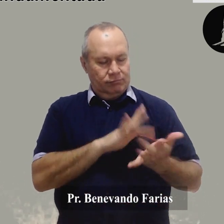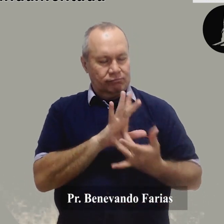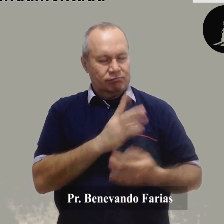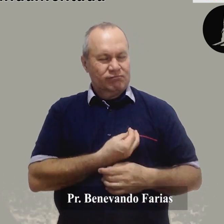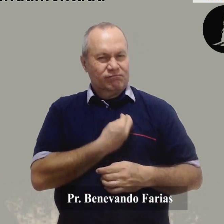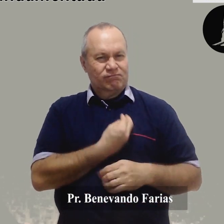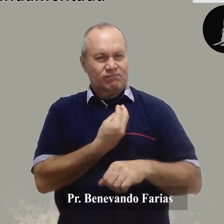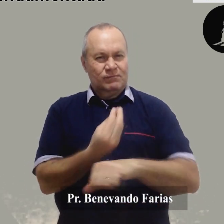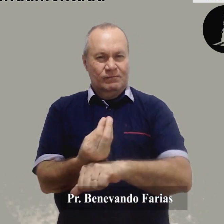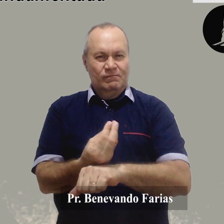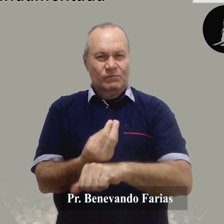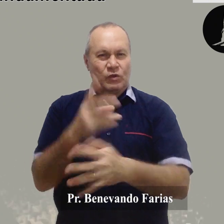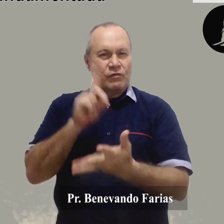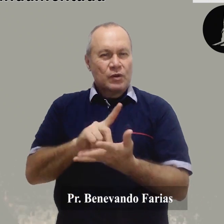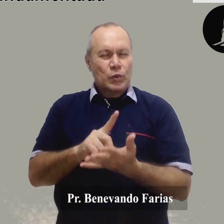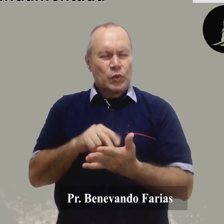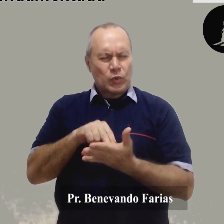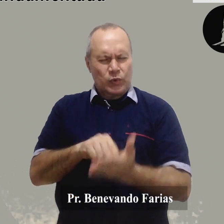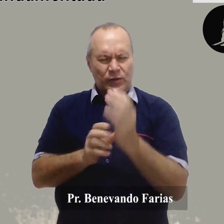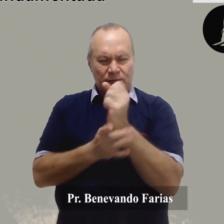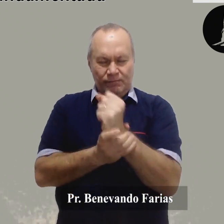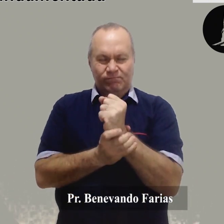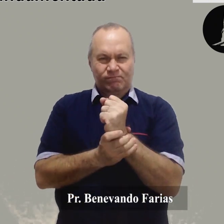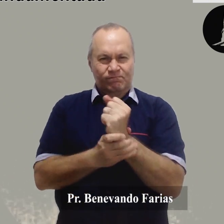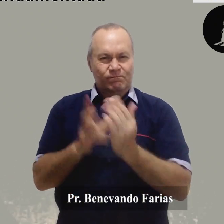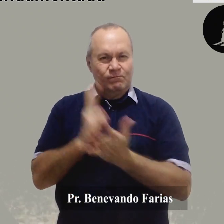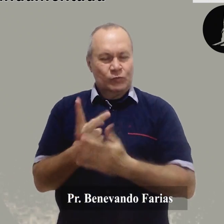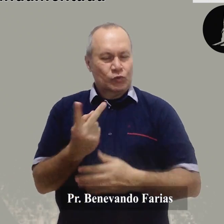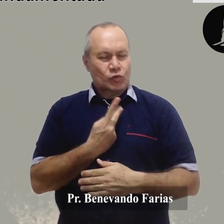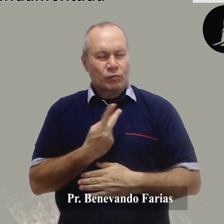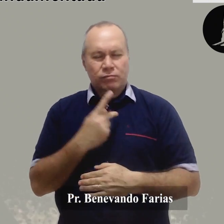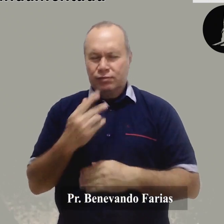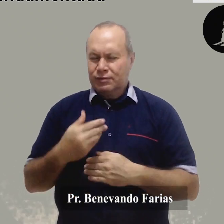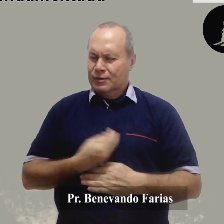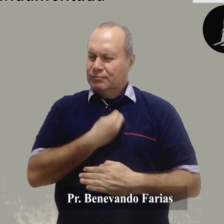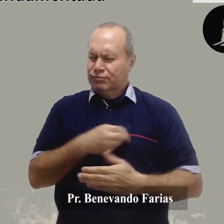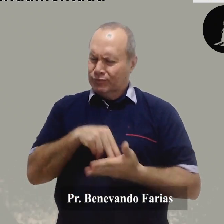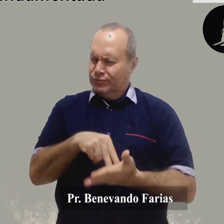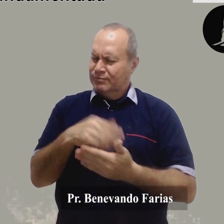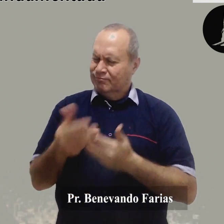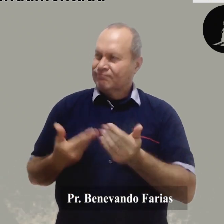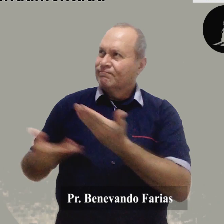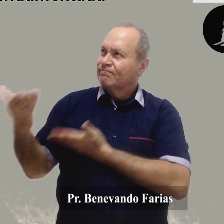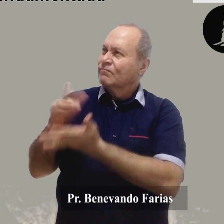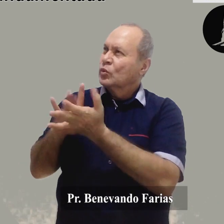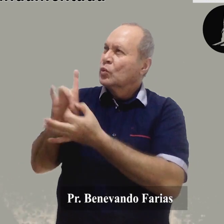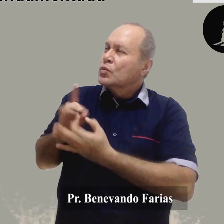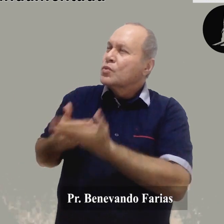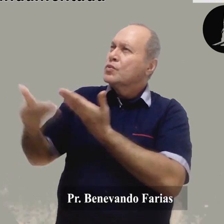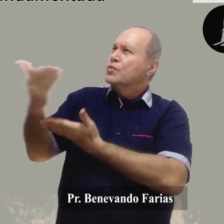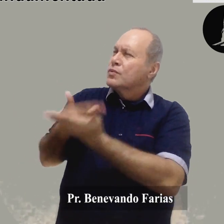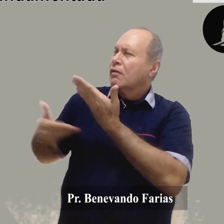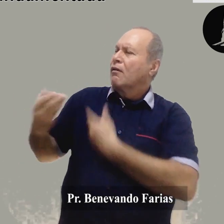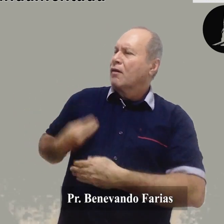vidas. Que ele seja de fato o nosso alicerce e que nós construamos o nosso relacionamento com